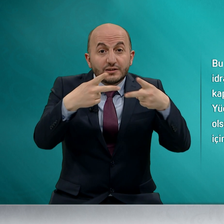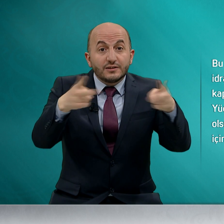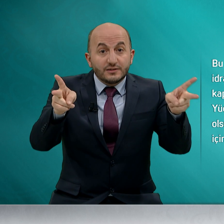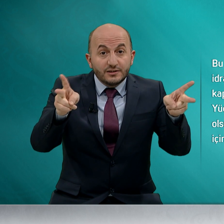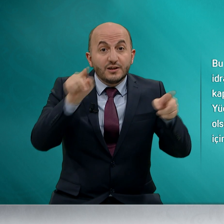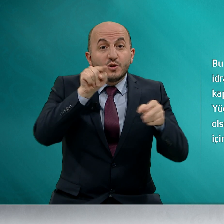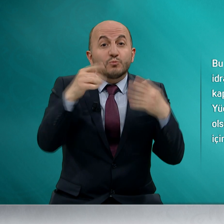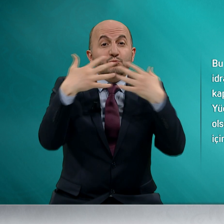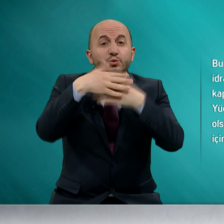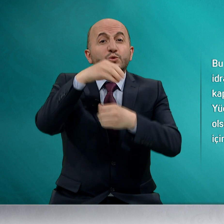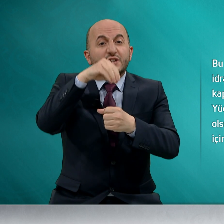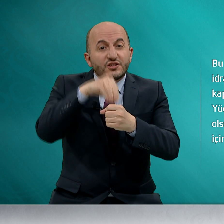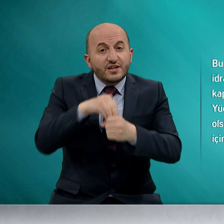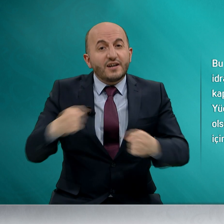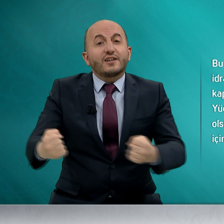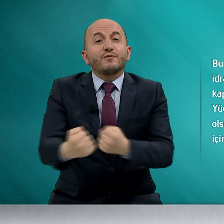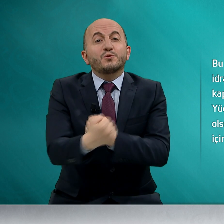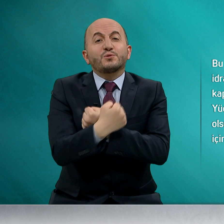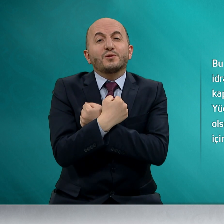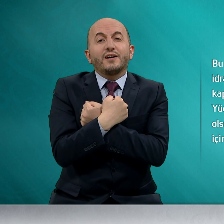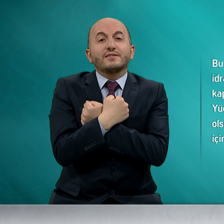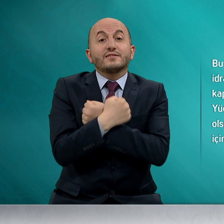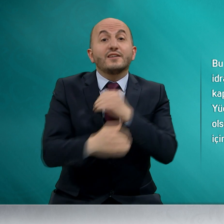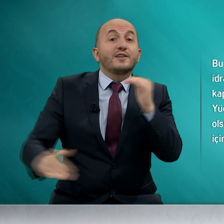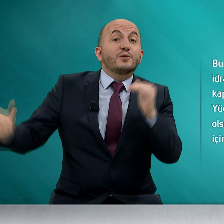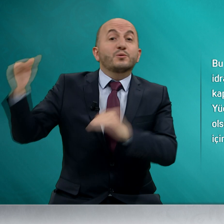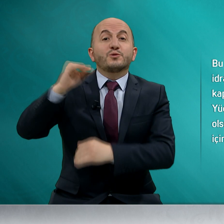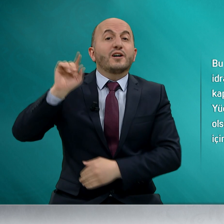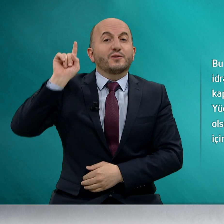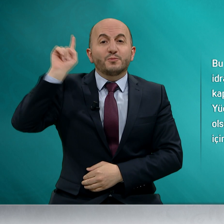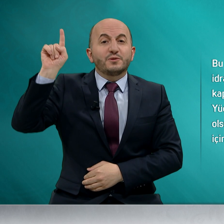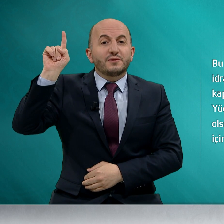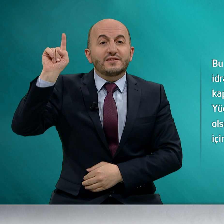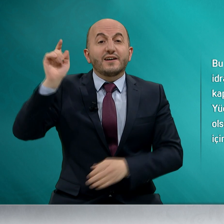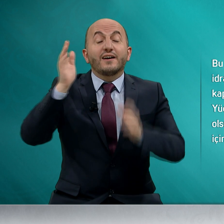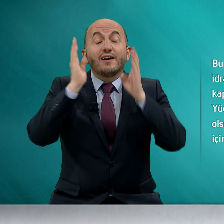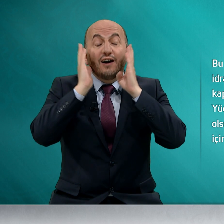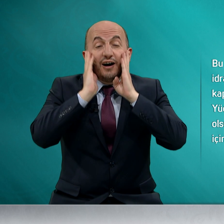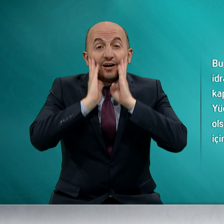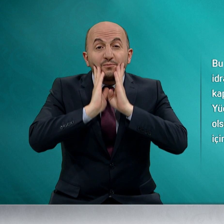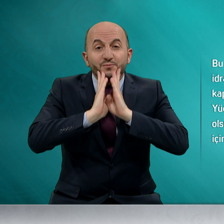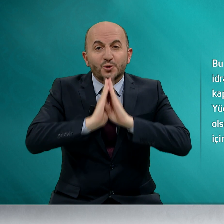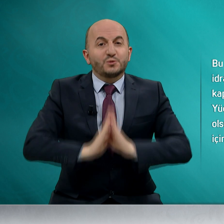açıldığı bu geceye kavuşturan Yüce Rabbimize hamd olsun.